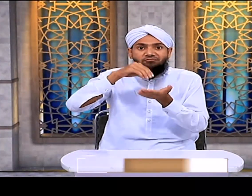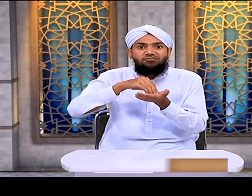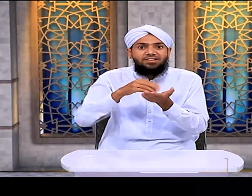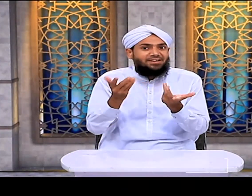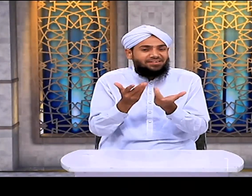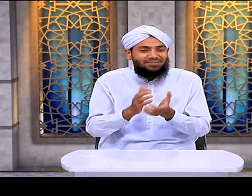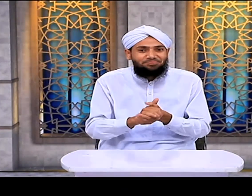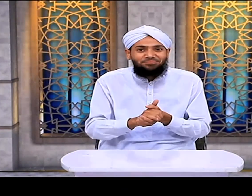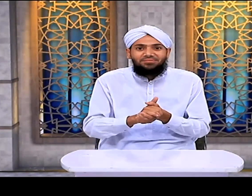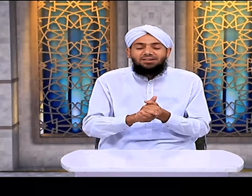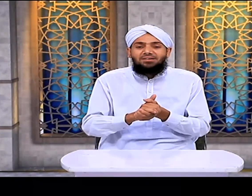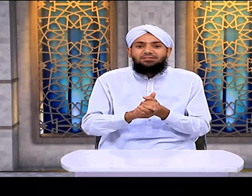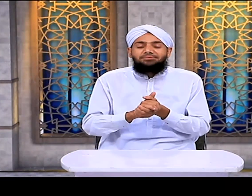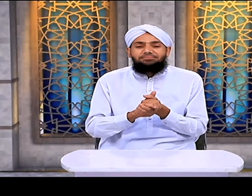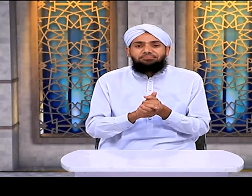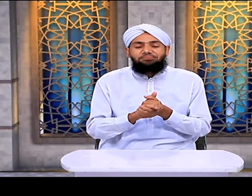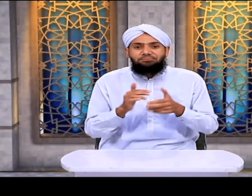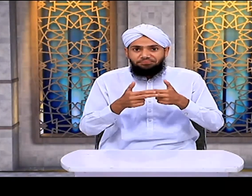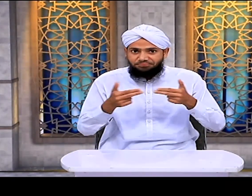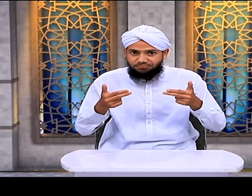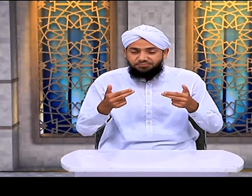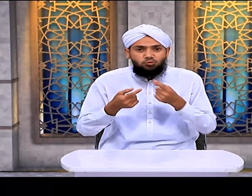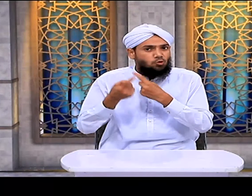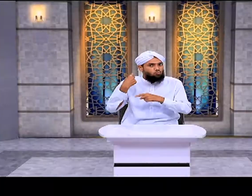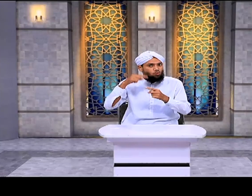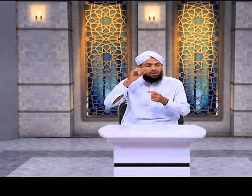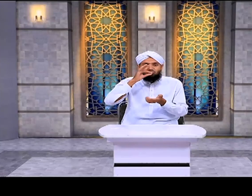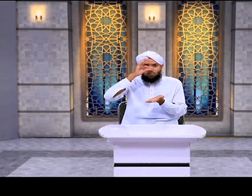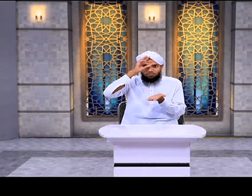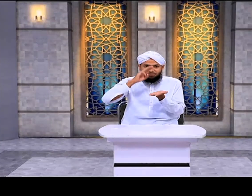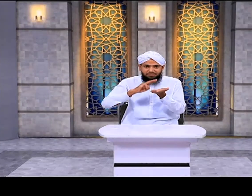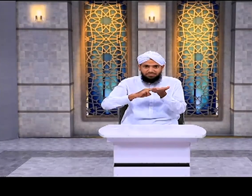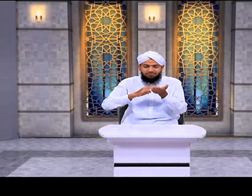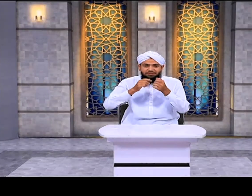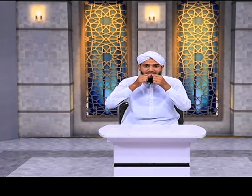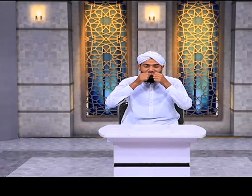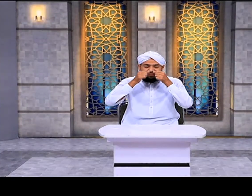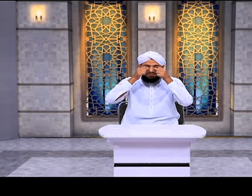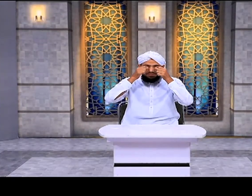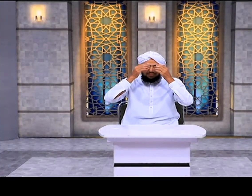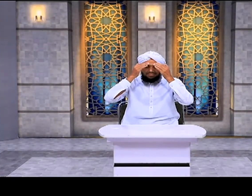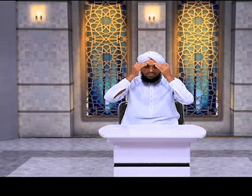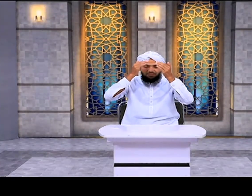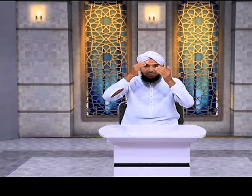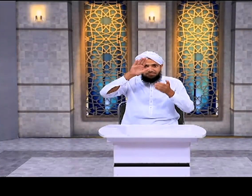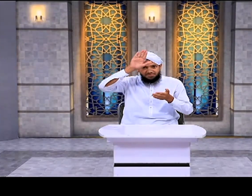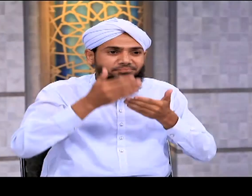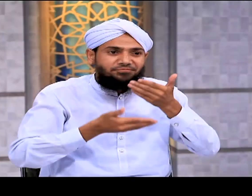ہیں۔ درود پاک کی فضیلت، فرمان آخری نبی رسول ہاشمی صلی اللہ علیہ وآلہ